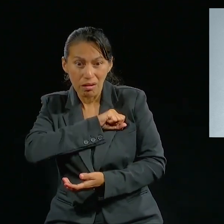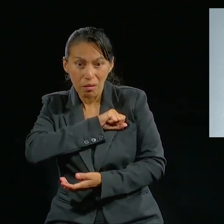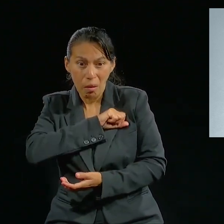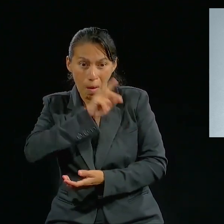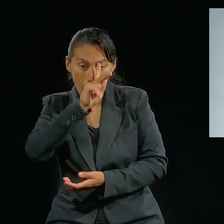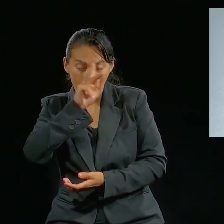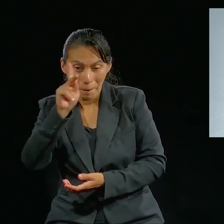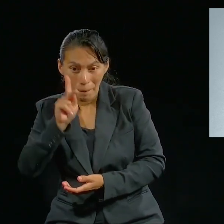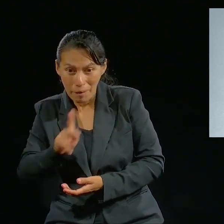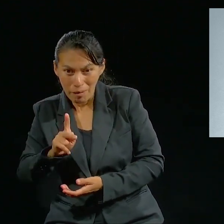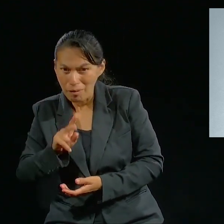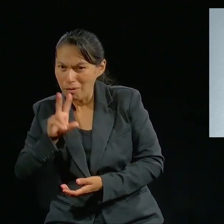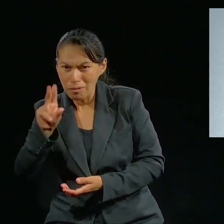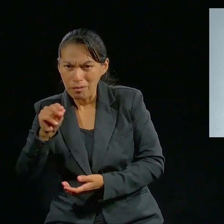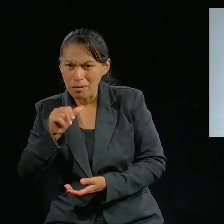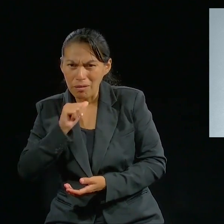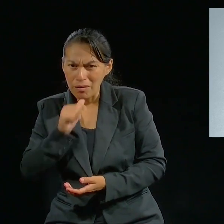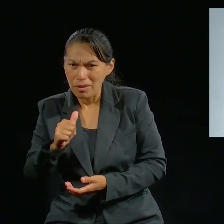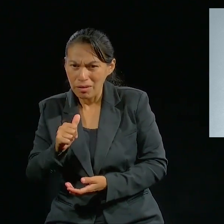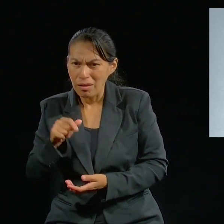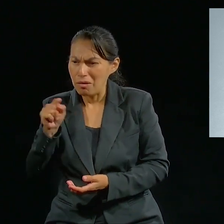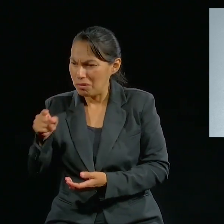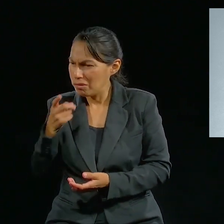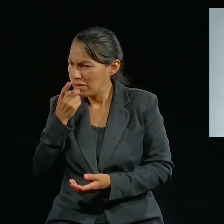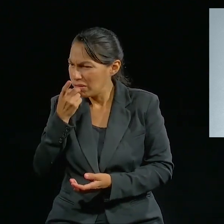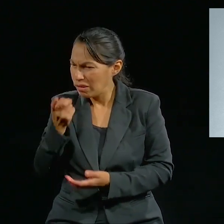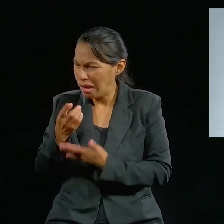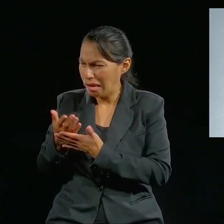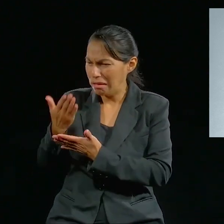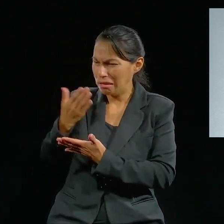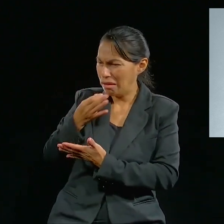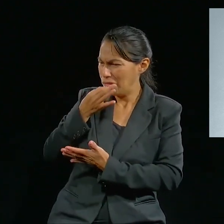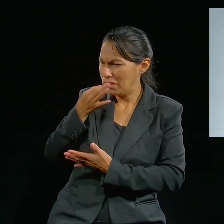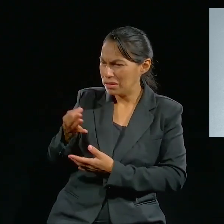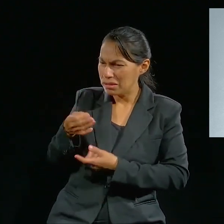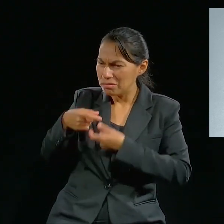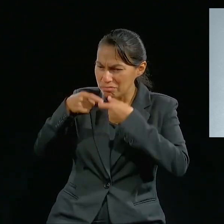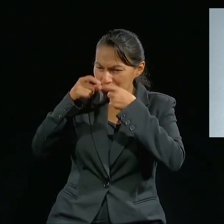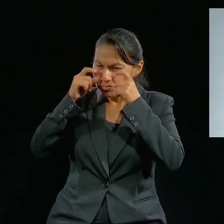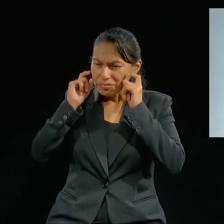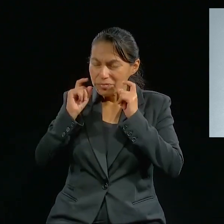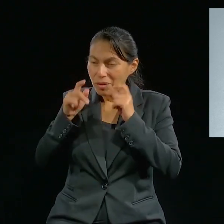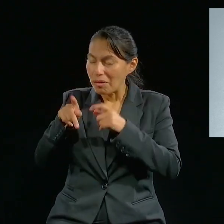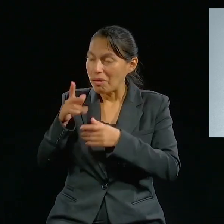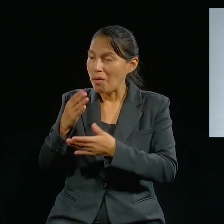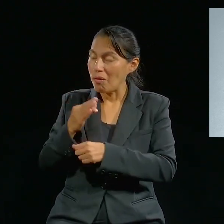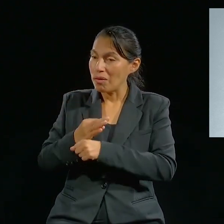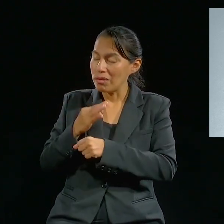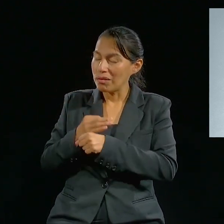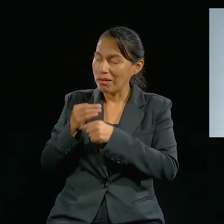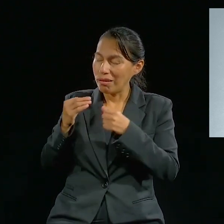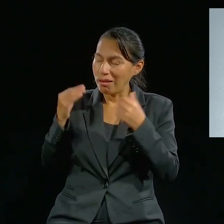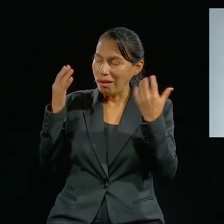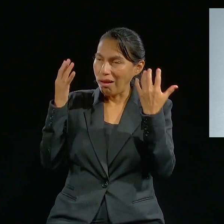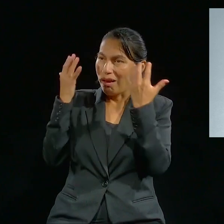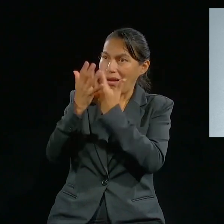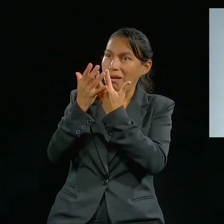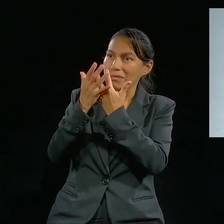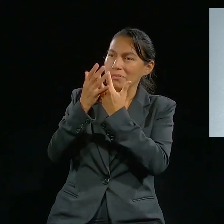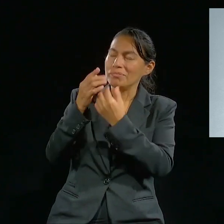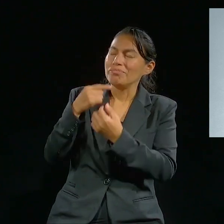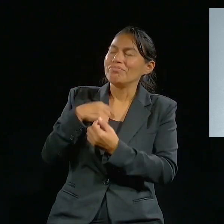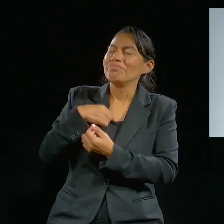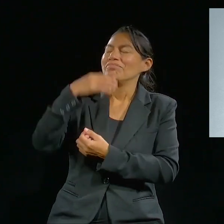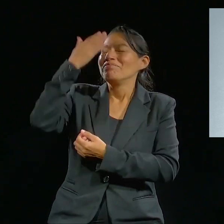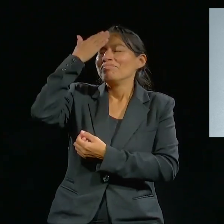fue deteriorando como esperaba yo te dije que te iba a intubar y ahora estoy sorprendido yo sabía